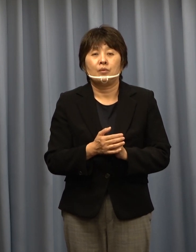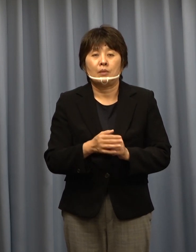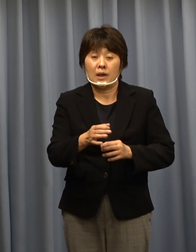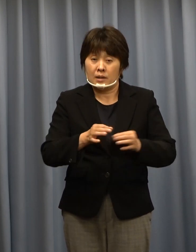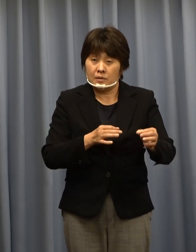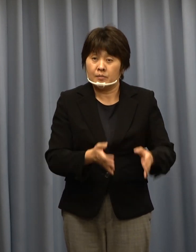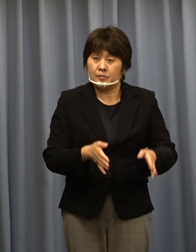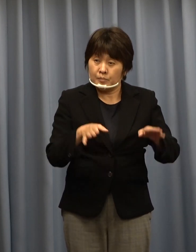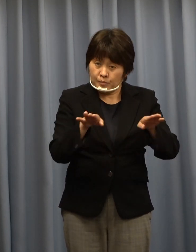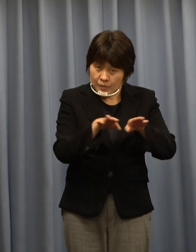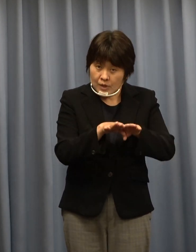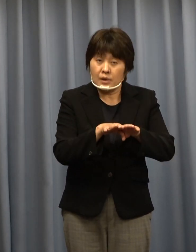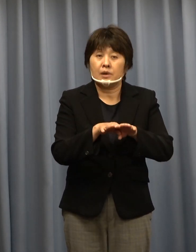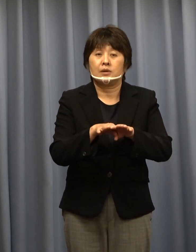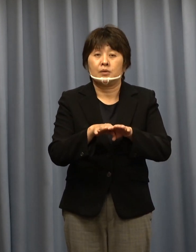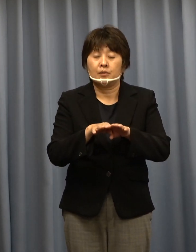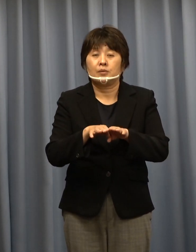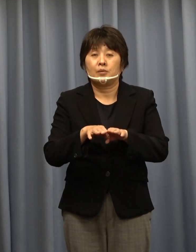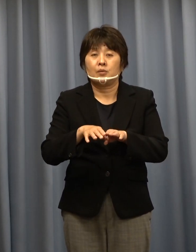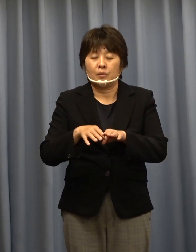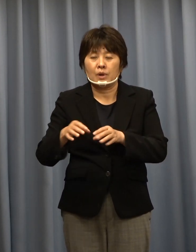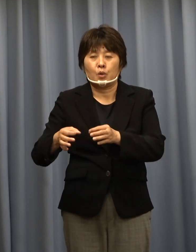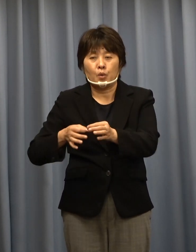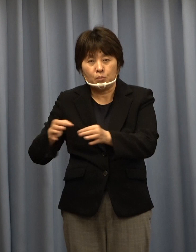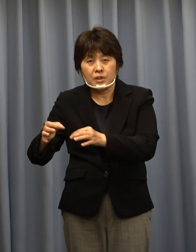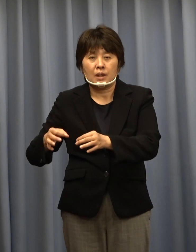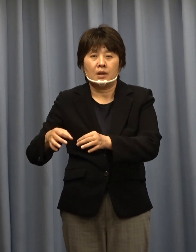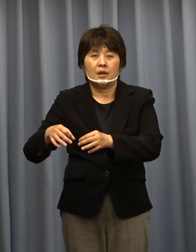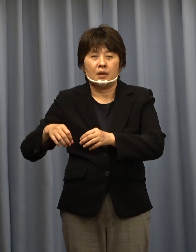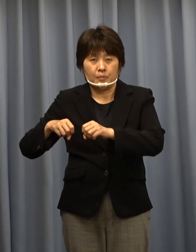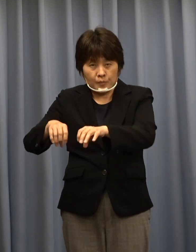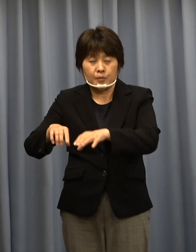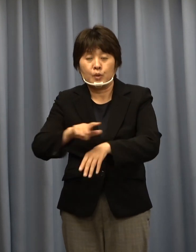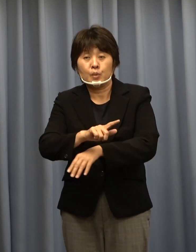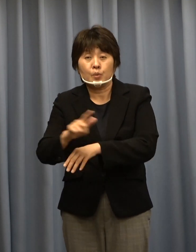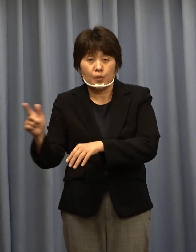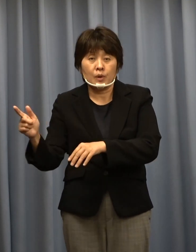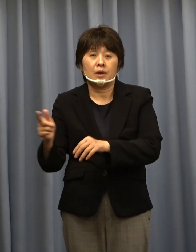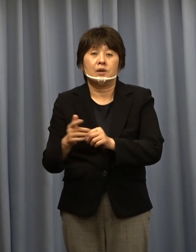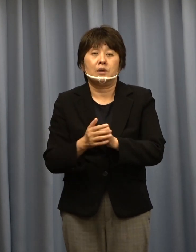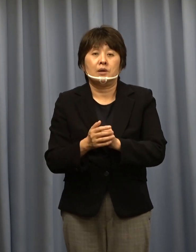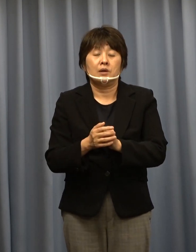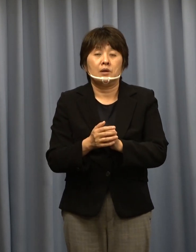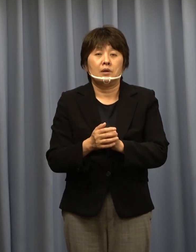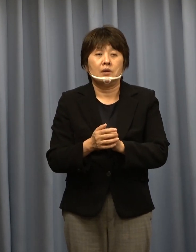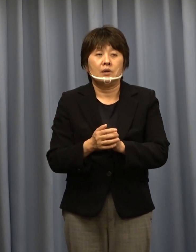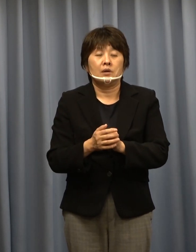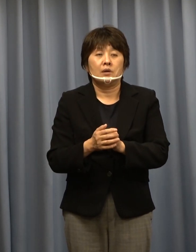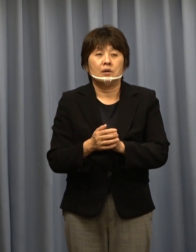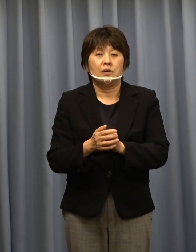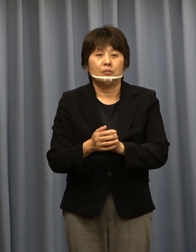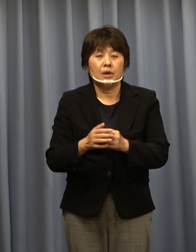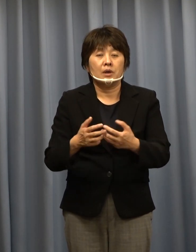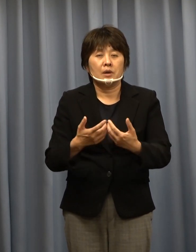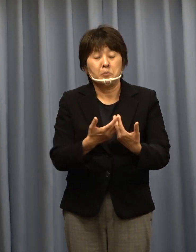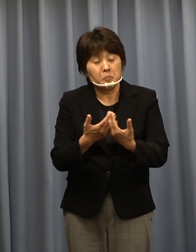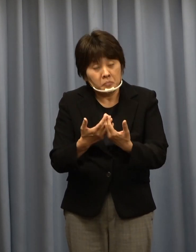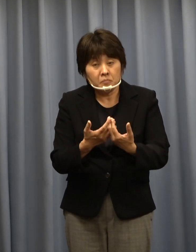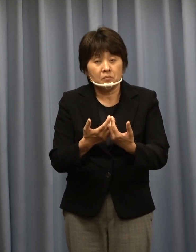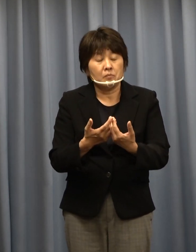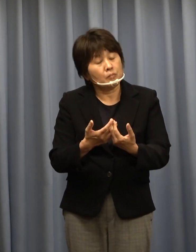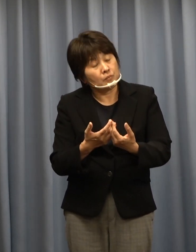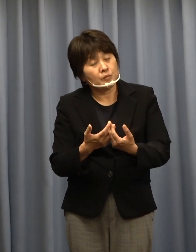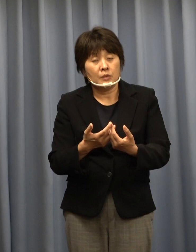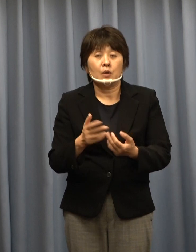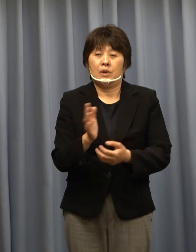ショッピングセンターや大型の施設等については思ったよりも混み合わなかった